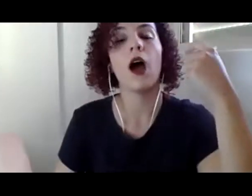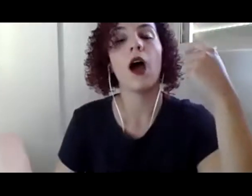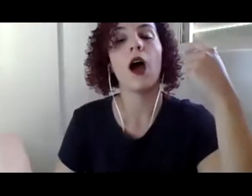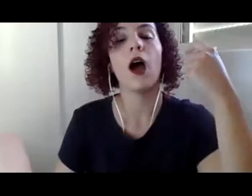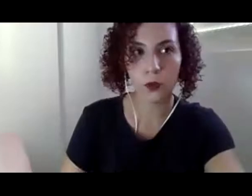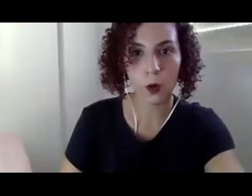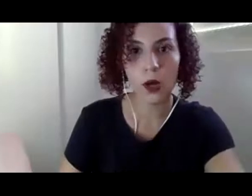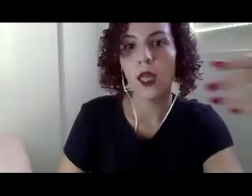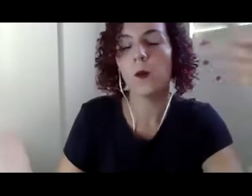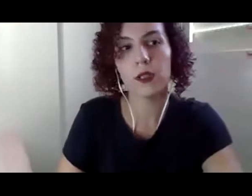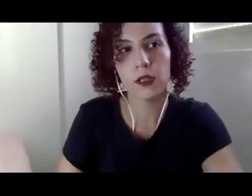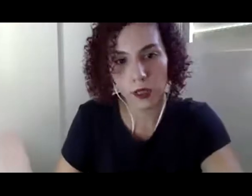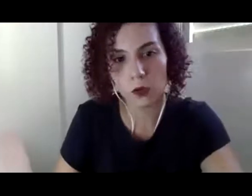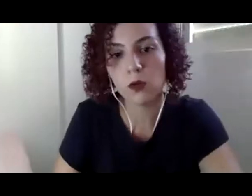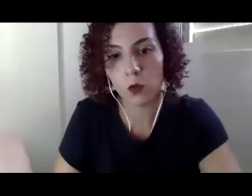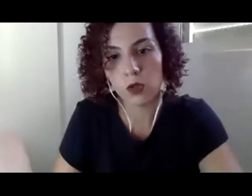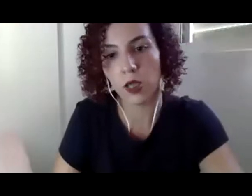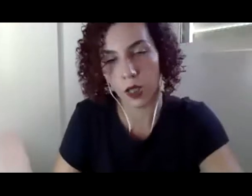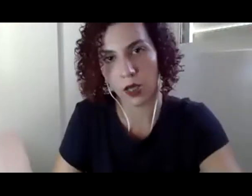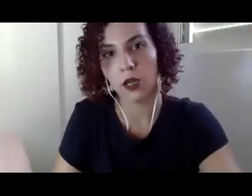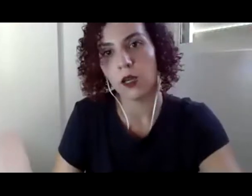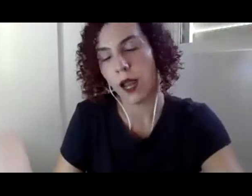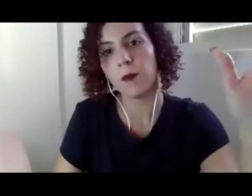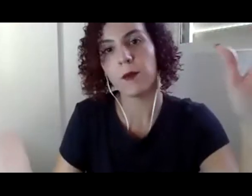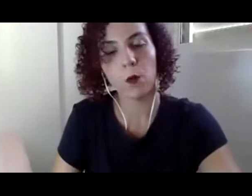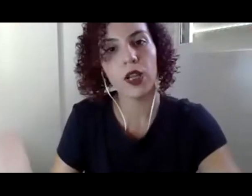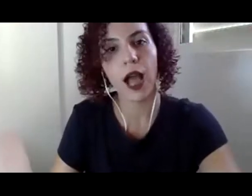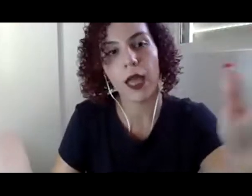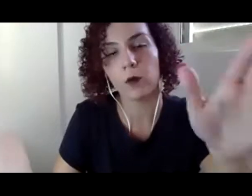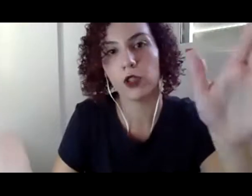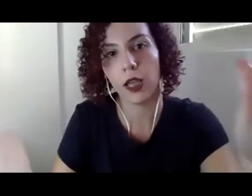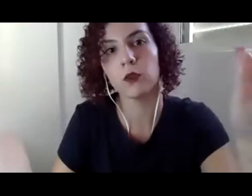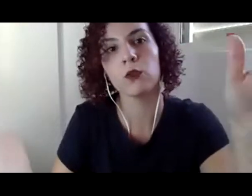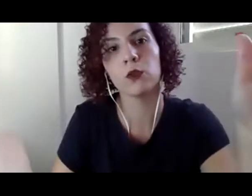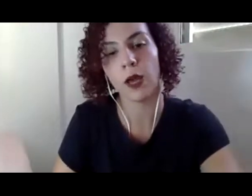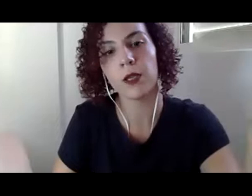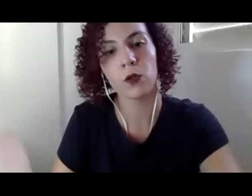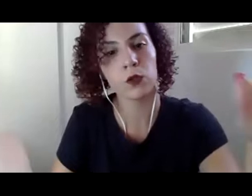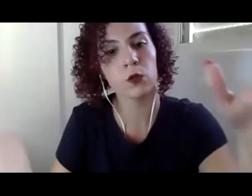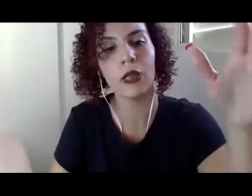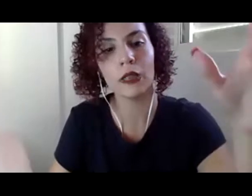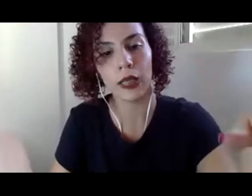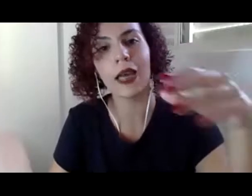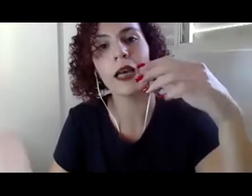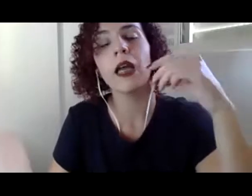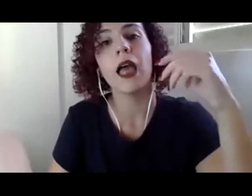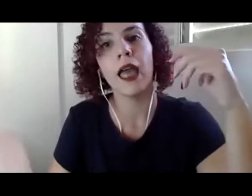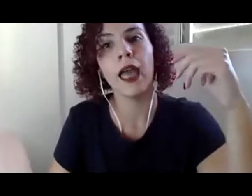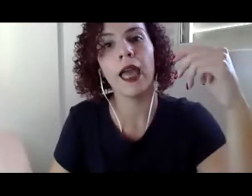chego aonde for, eu preciso conseguir, né, me comunicar. É o direito da pessoa surda